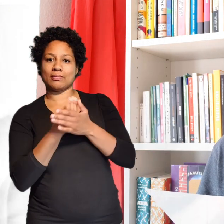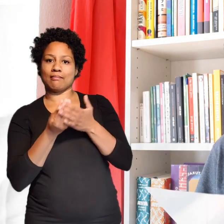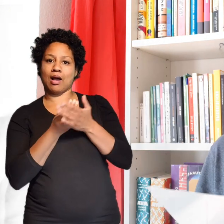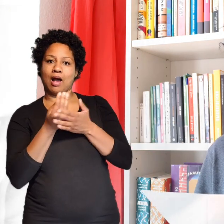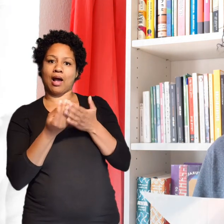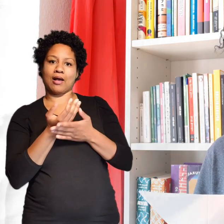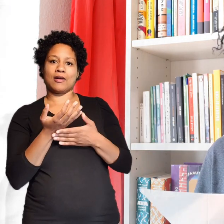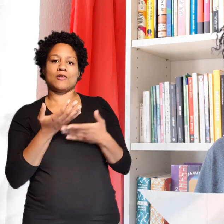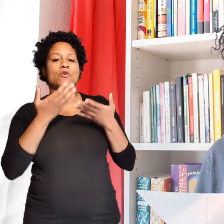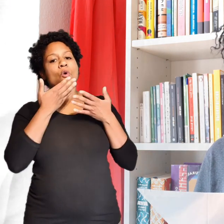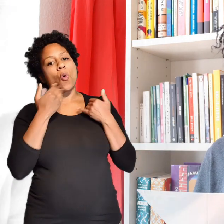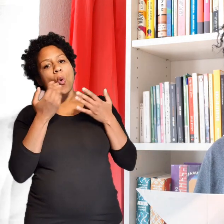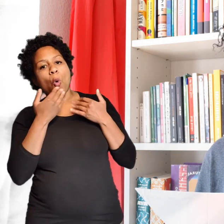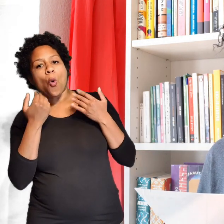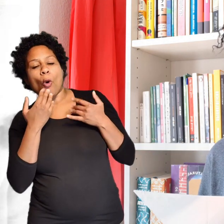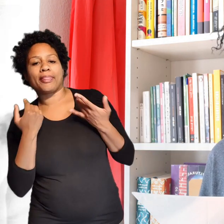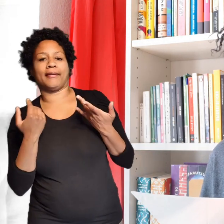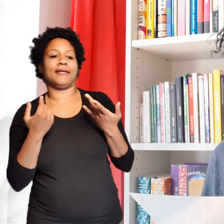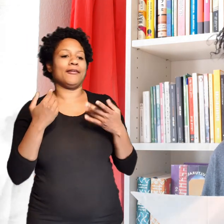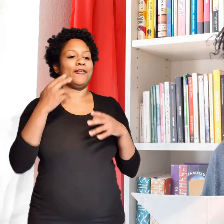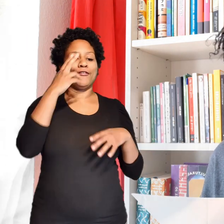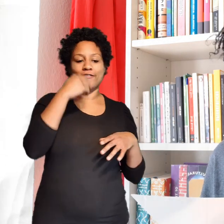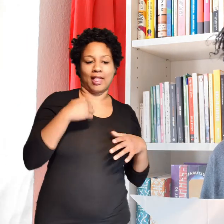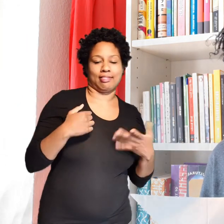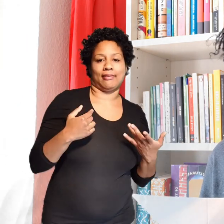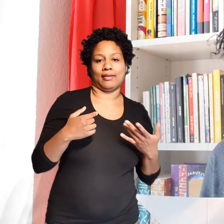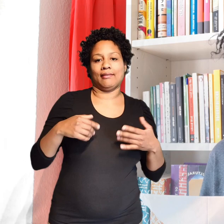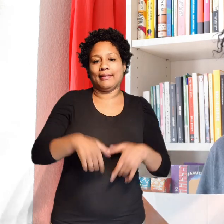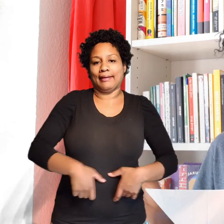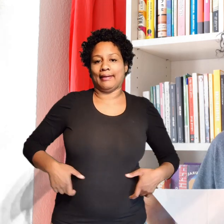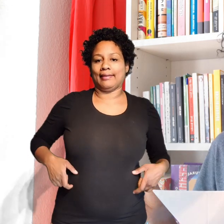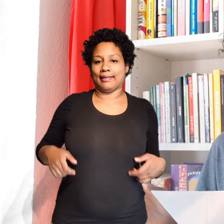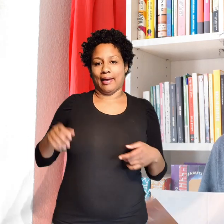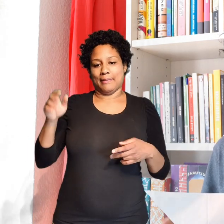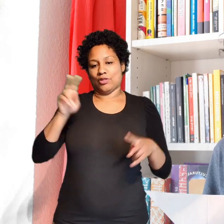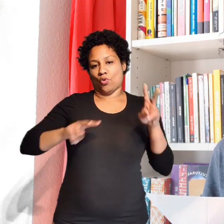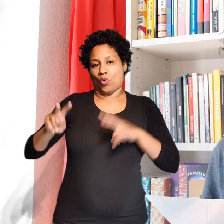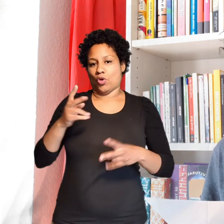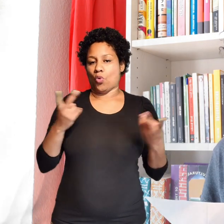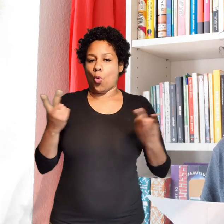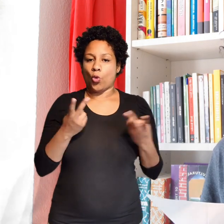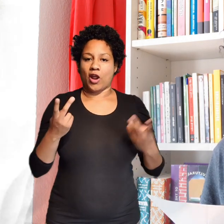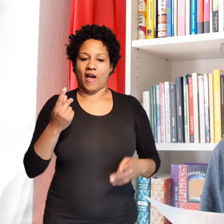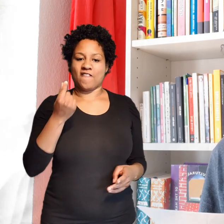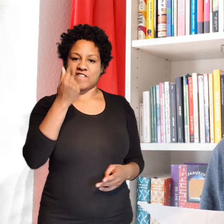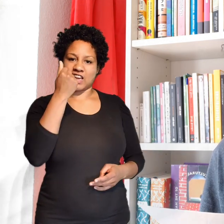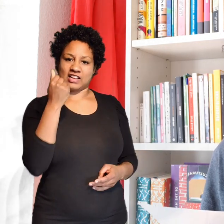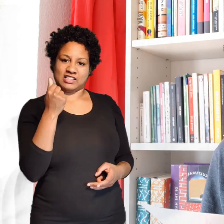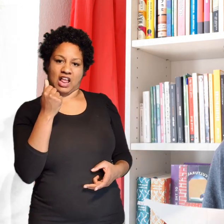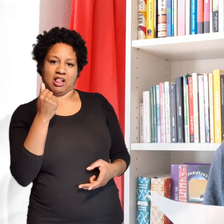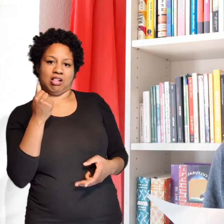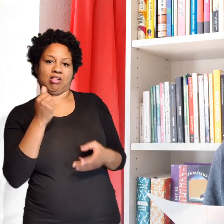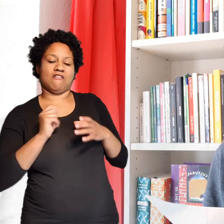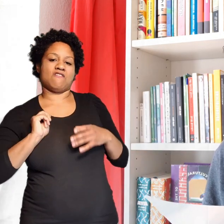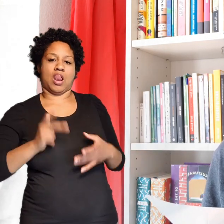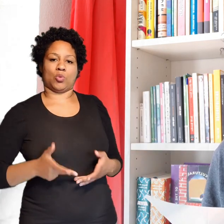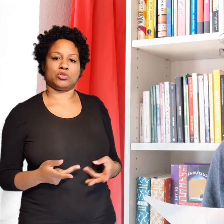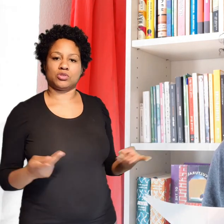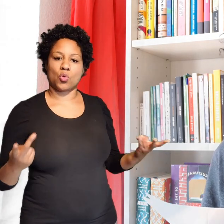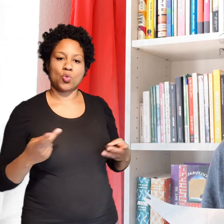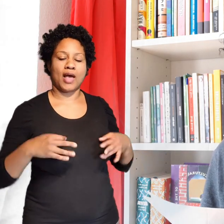auf fehlende Kita-Betreuung, finanzielle Einbußen, gesundheitliche Risiken oder